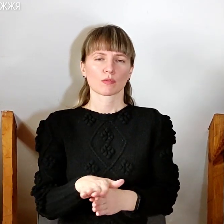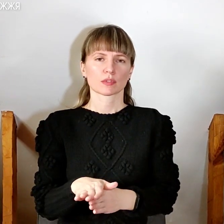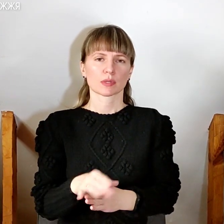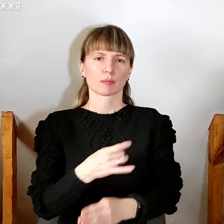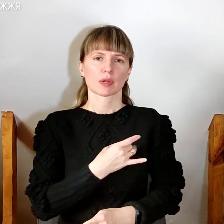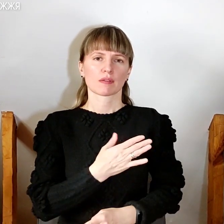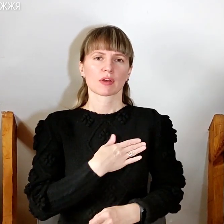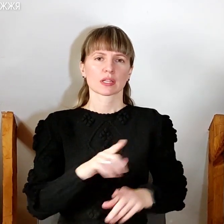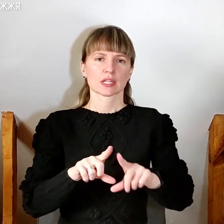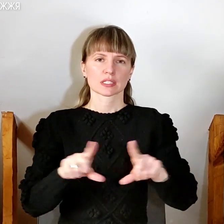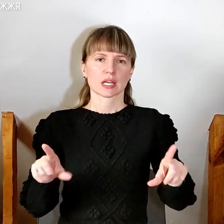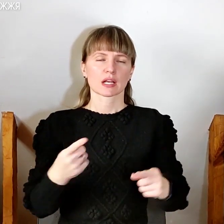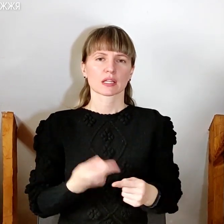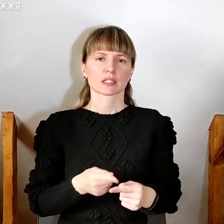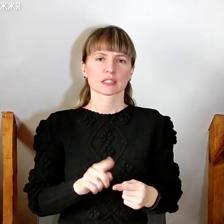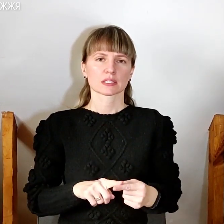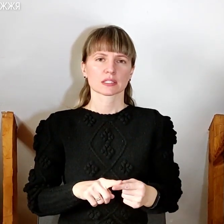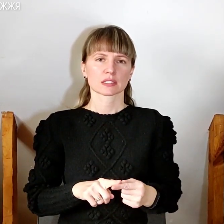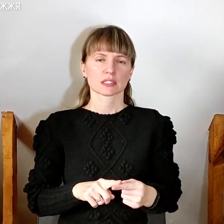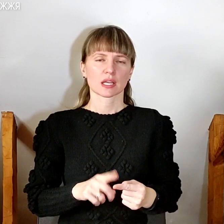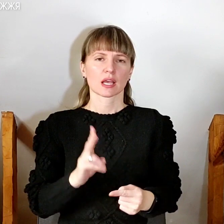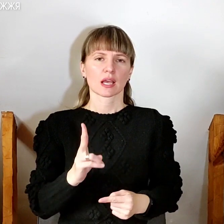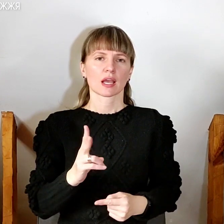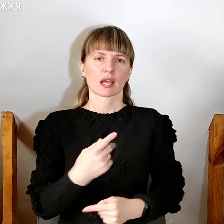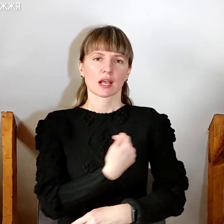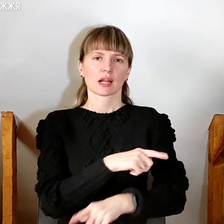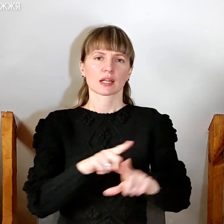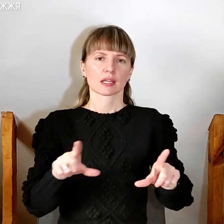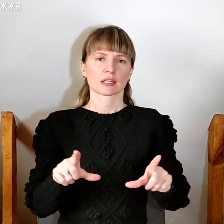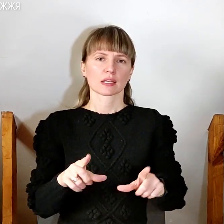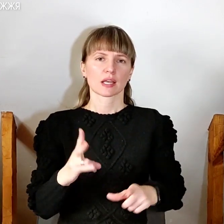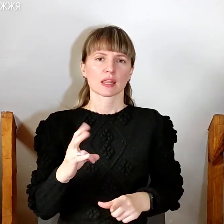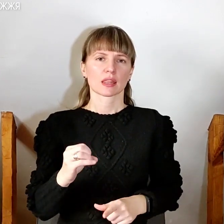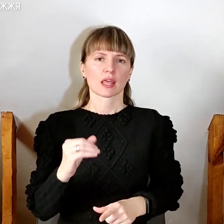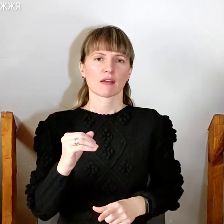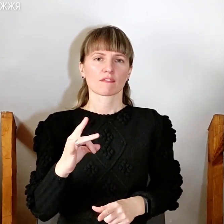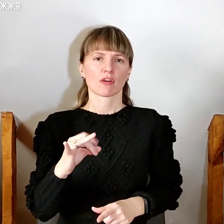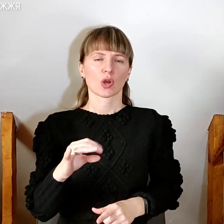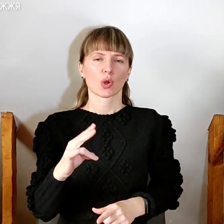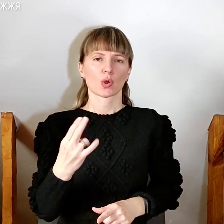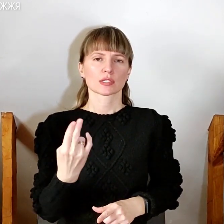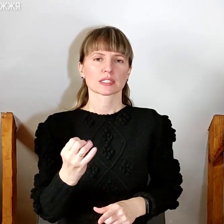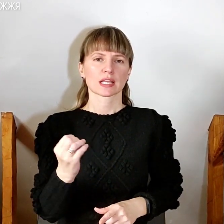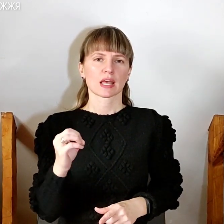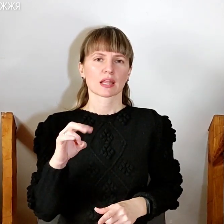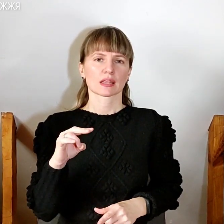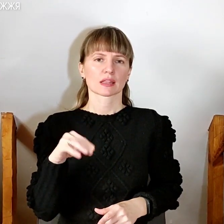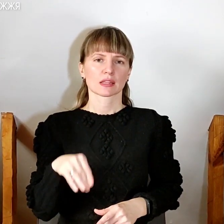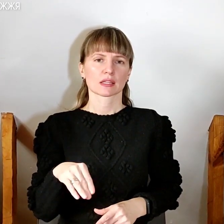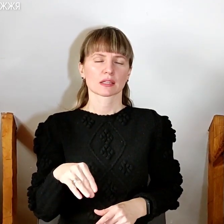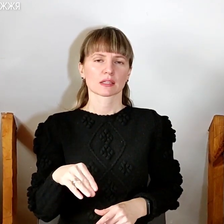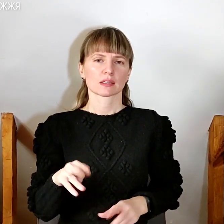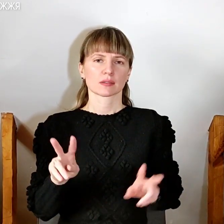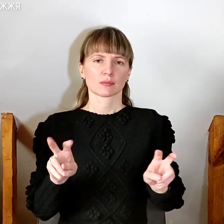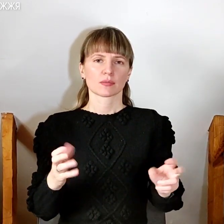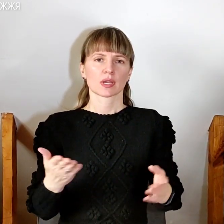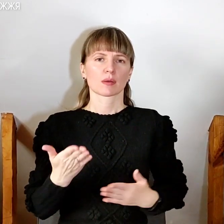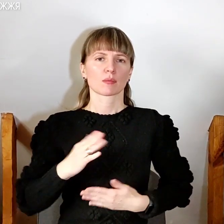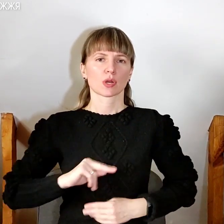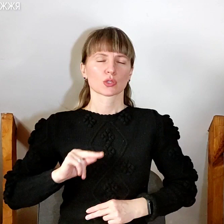приватний заклад – це клініка «Нефроцентр». Клініка діалізу та нефрології «Нефроцентр», яка працює поки що по